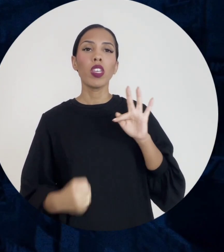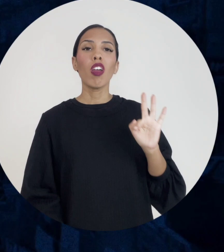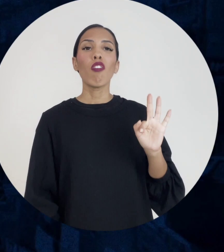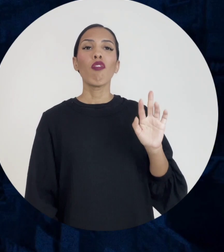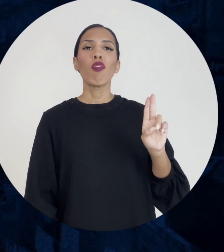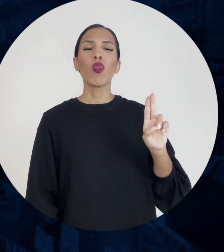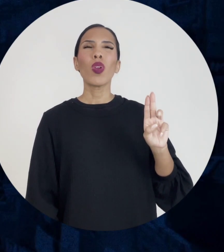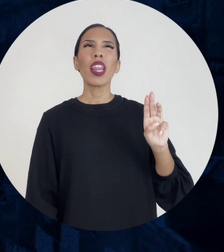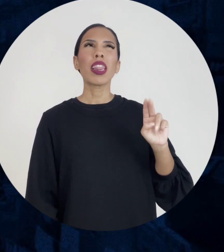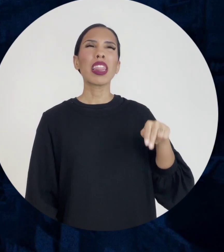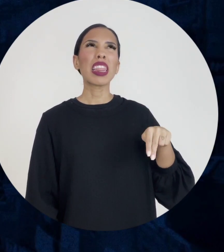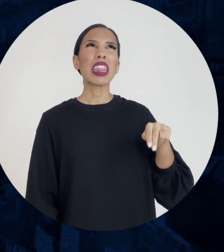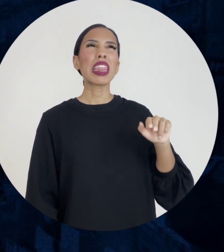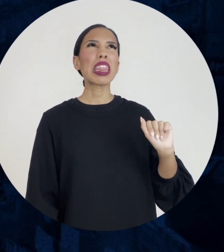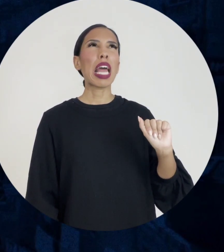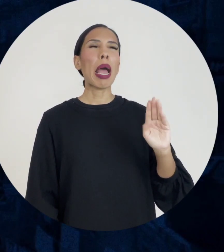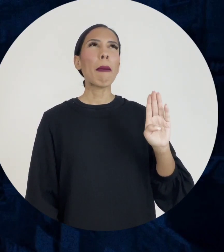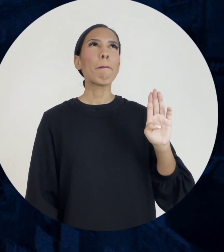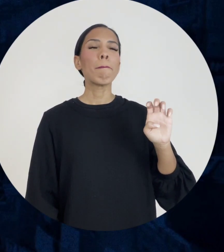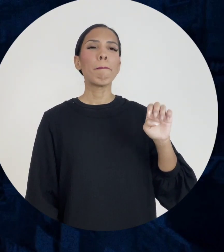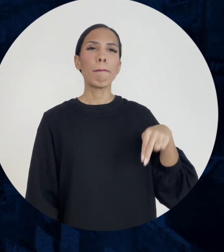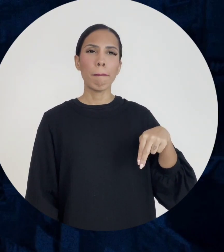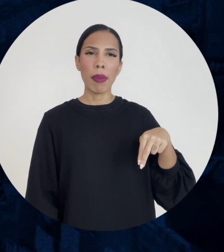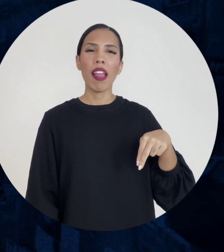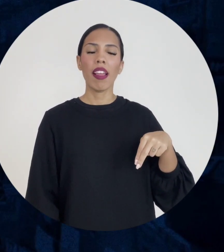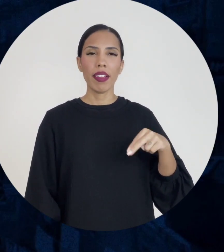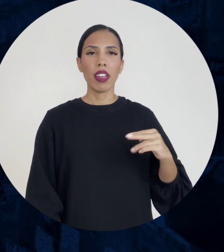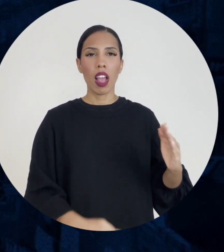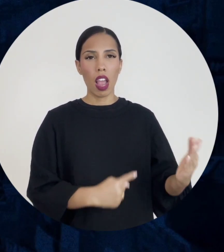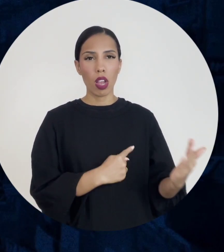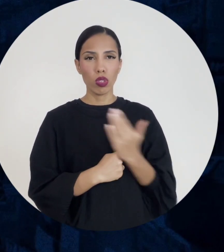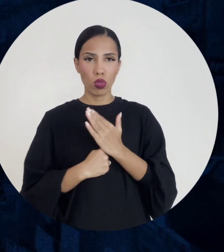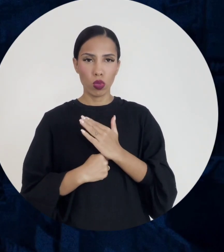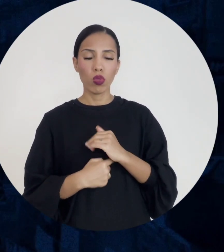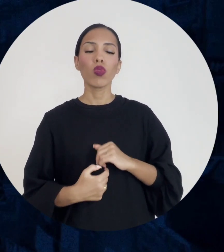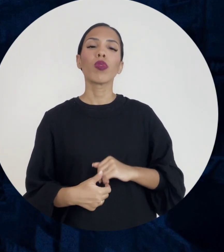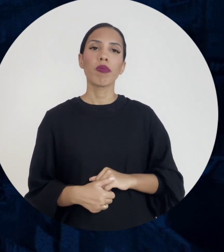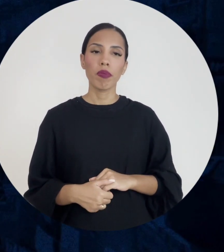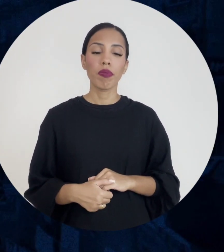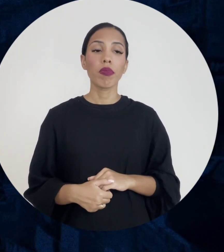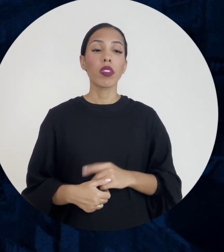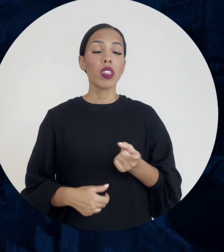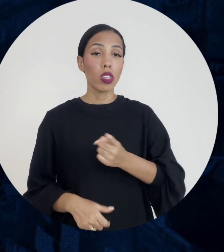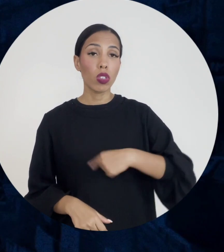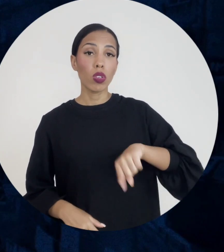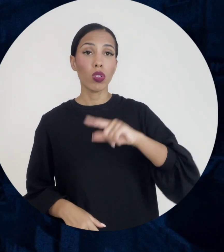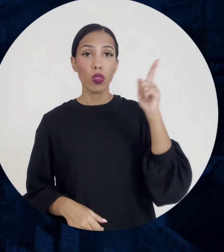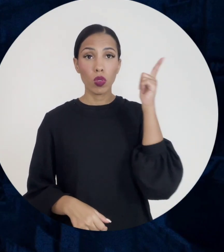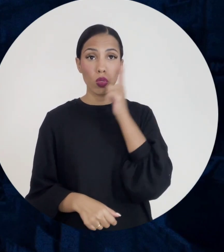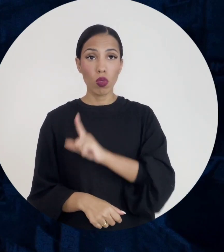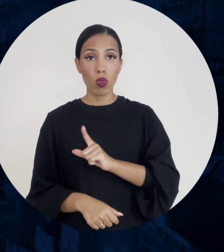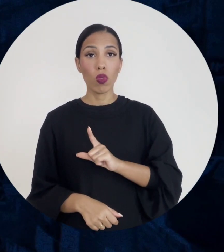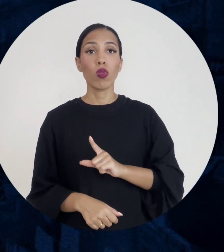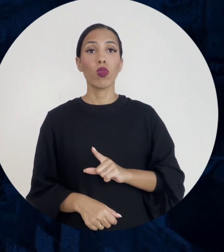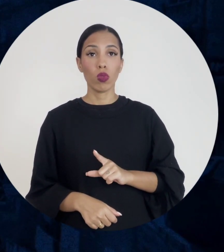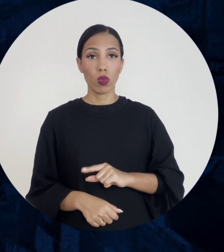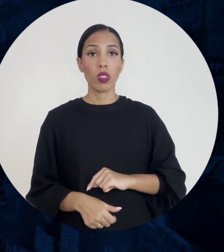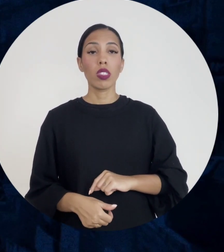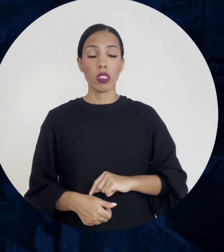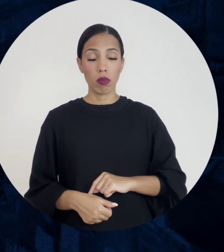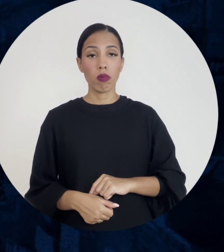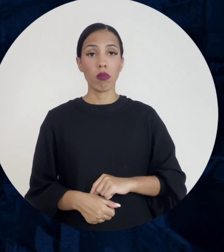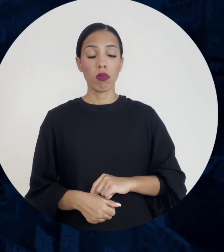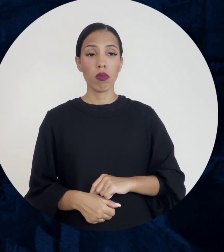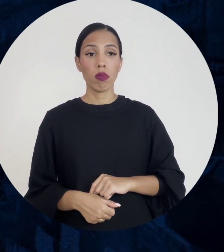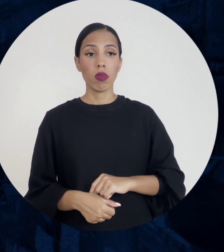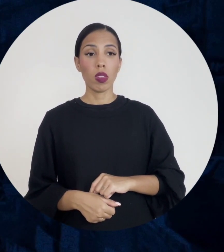Funabem, era Funabem na época. Então, assim, até conseguirmos ter não